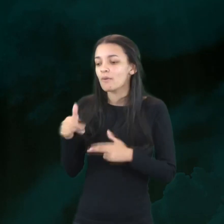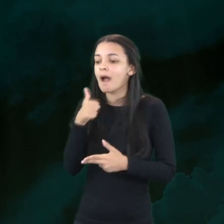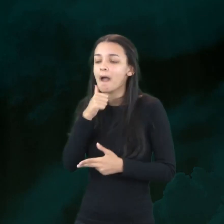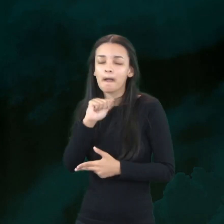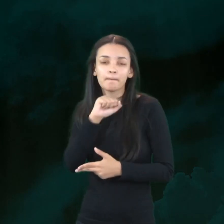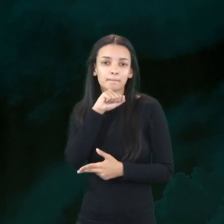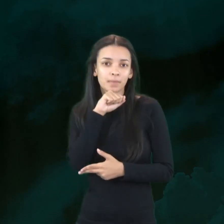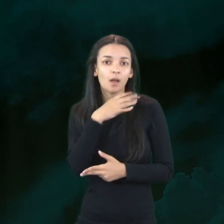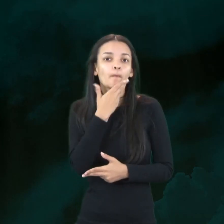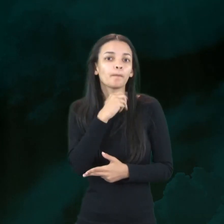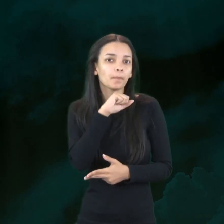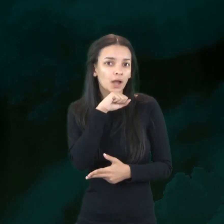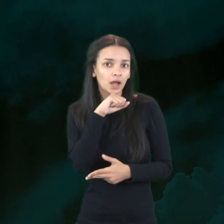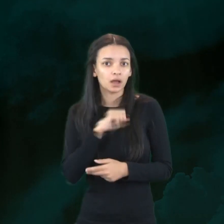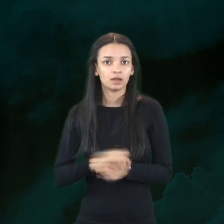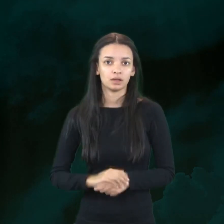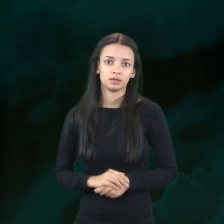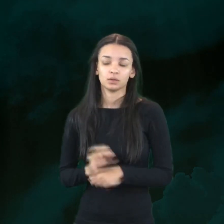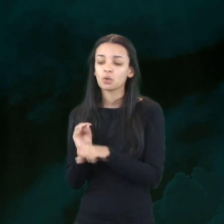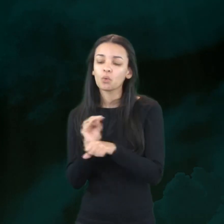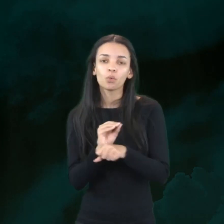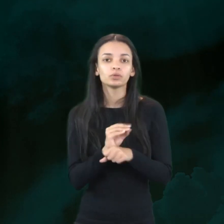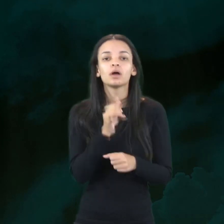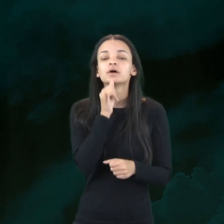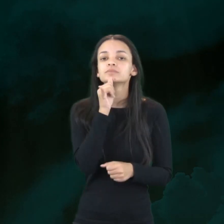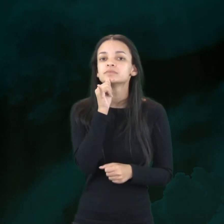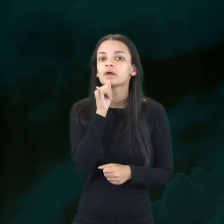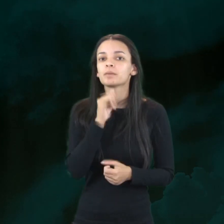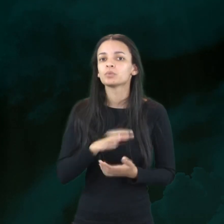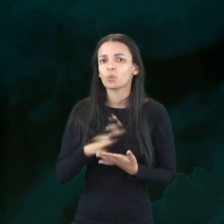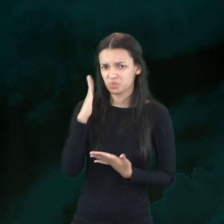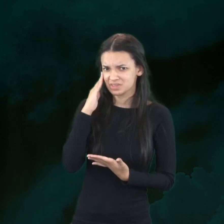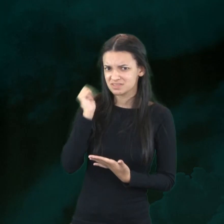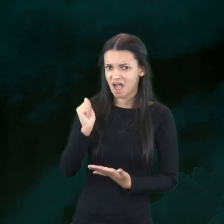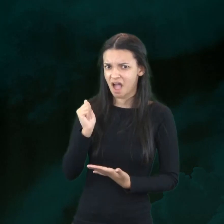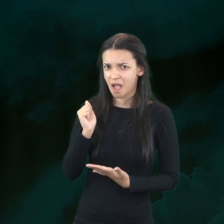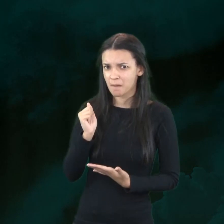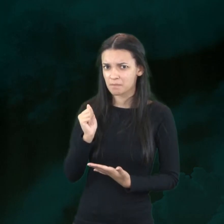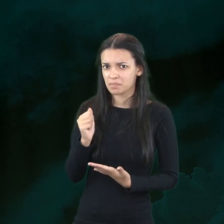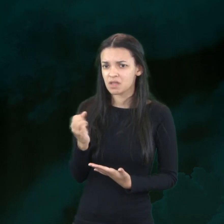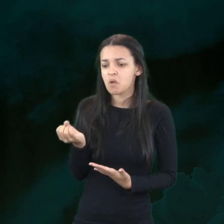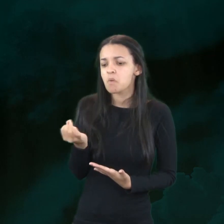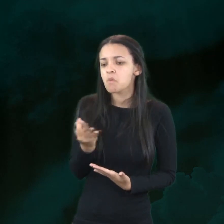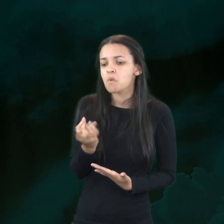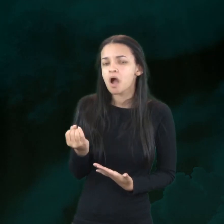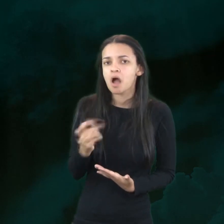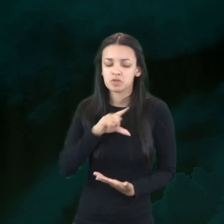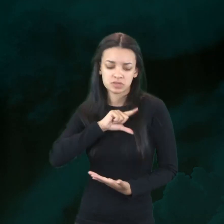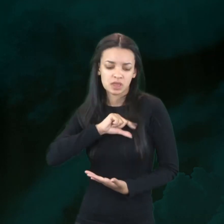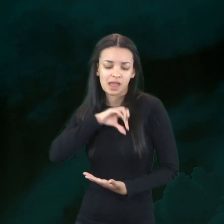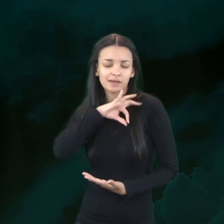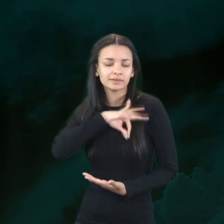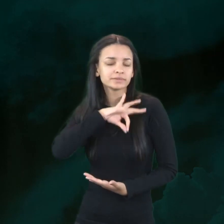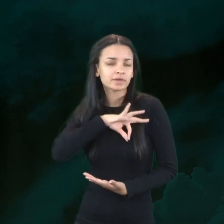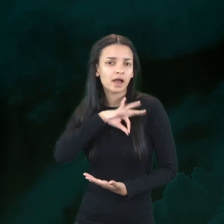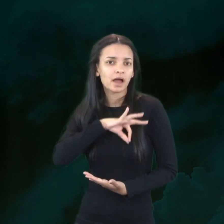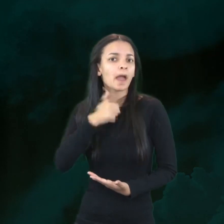interesse. Você sabe quanto ganha uma mãe para cuidar de uma criança? Nada, zero. Salário?